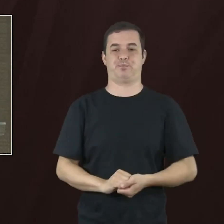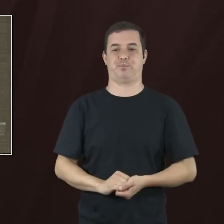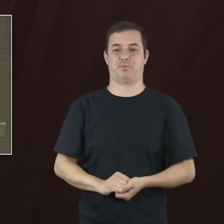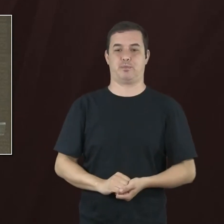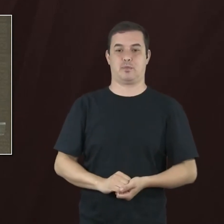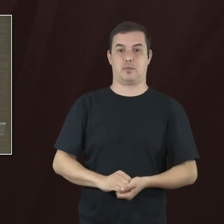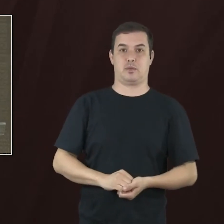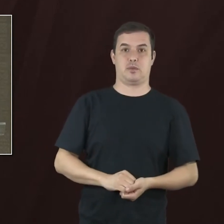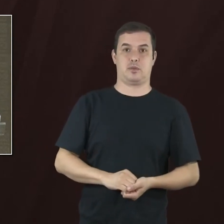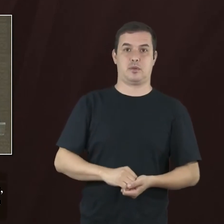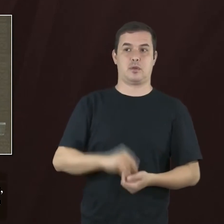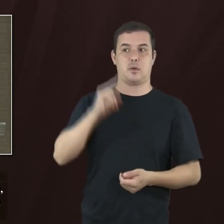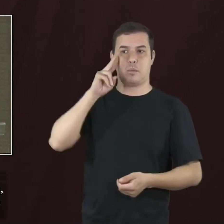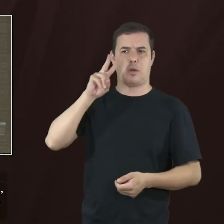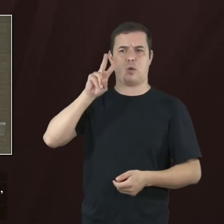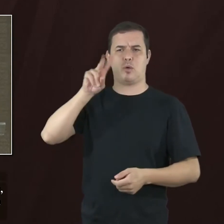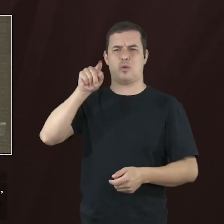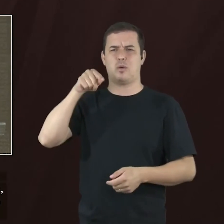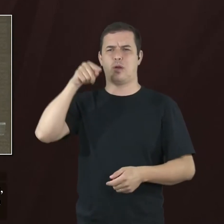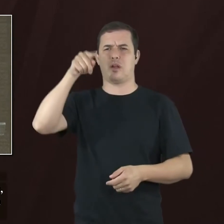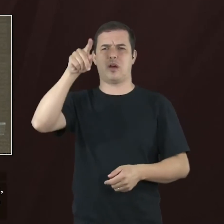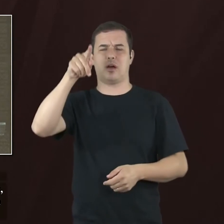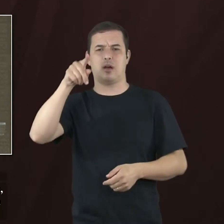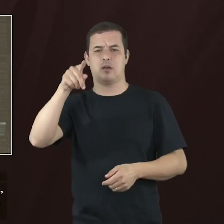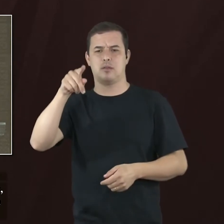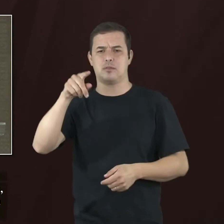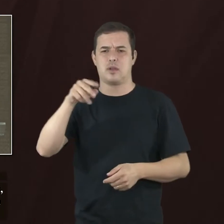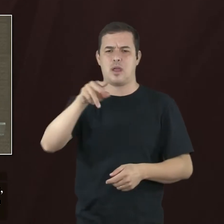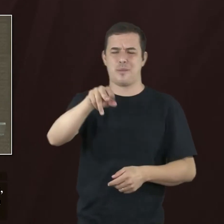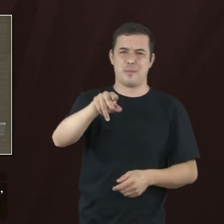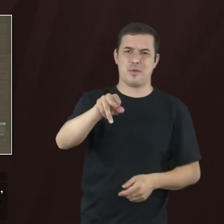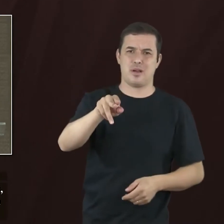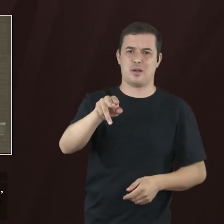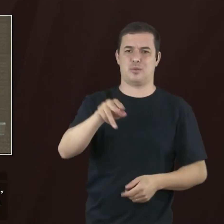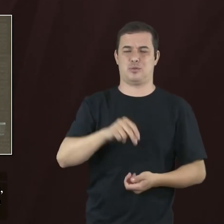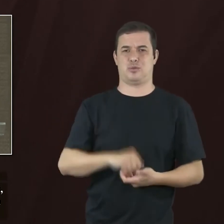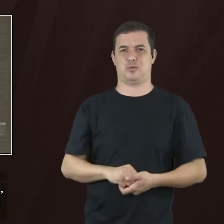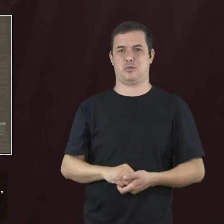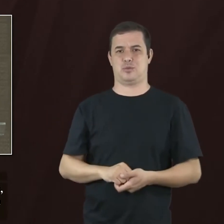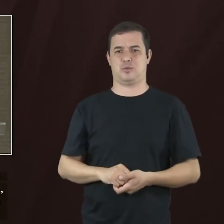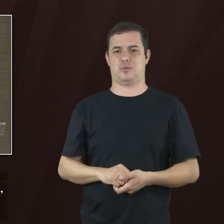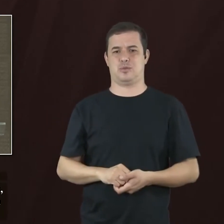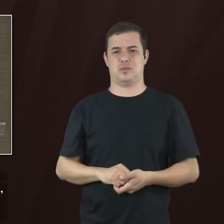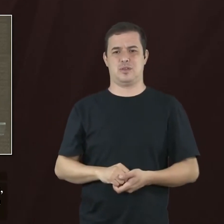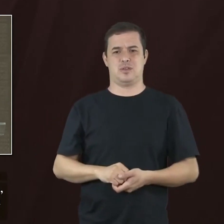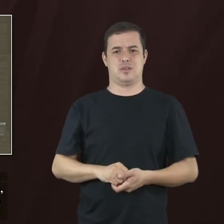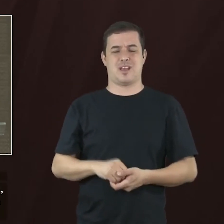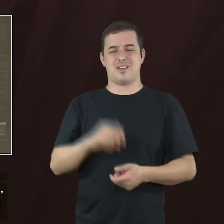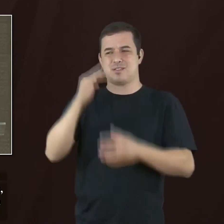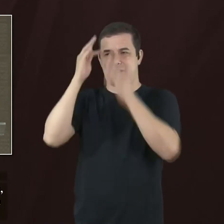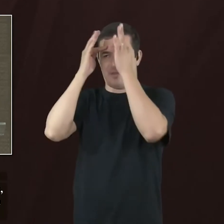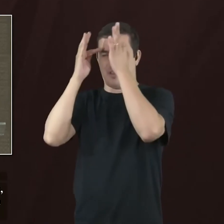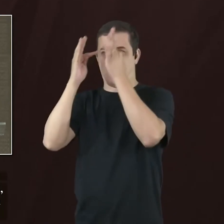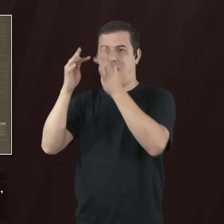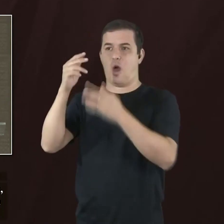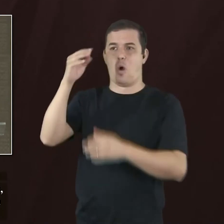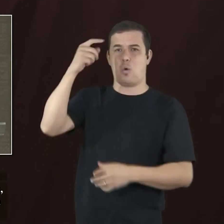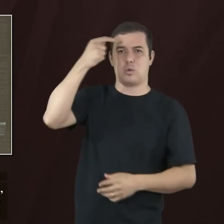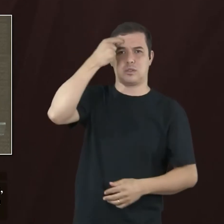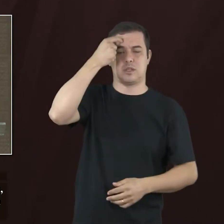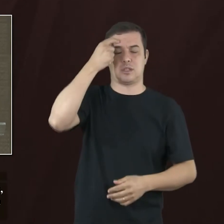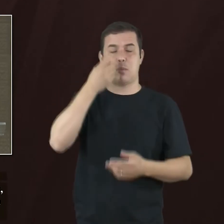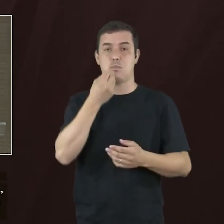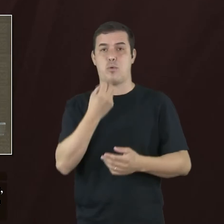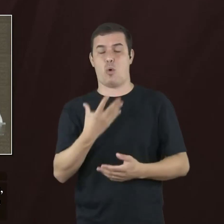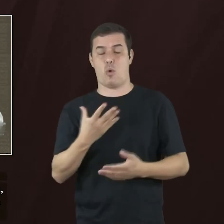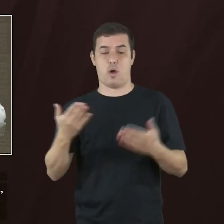Fitando Paulo os olhos no Sinédrio, disse: varões, irmãos, tenho andado diante de Deus com toda a boa consciência até o dia